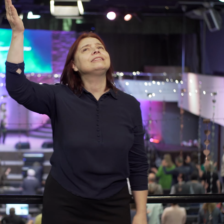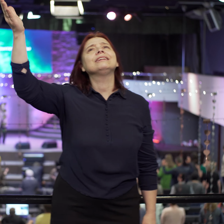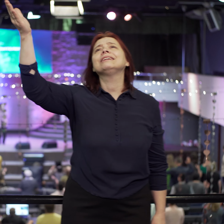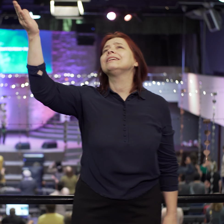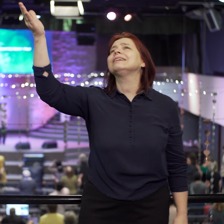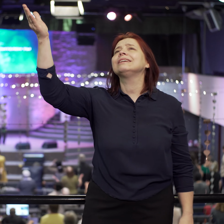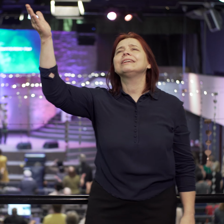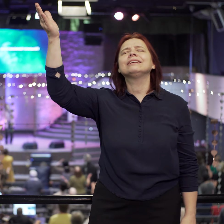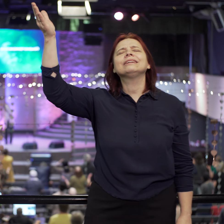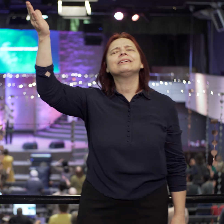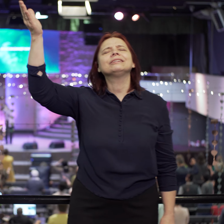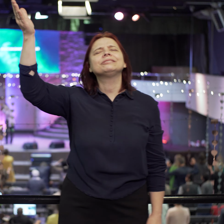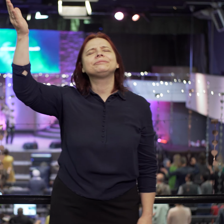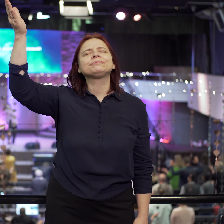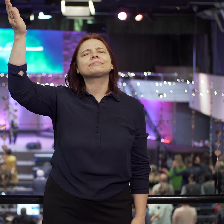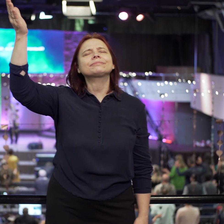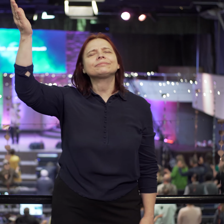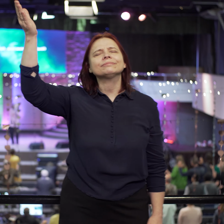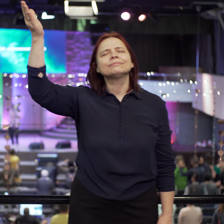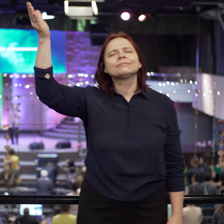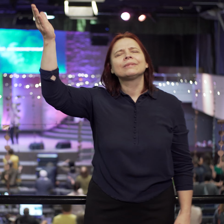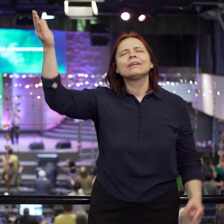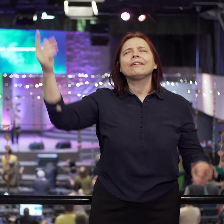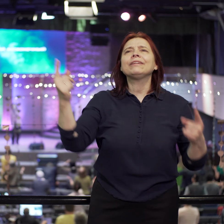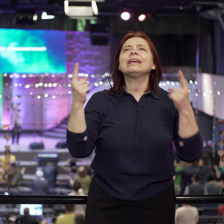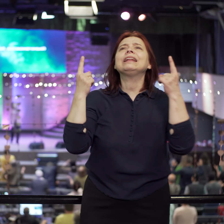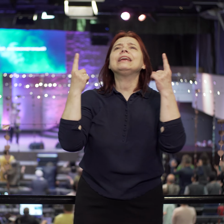удивителен ты, великий Бог,